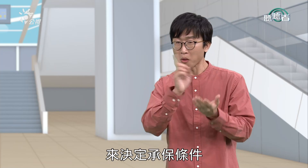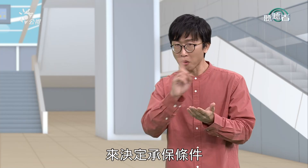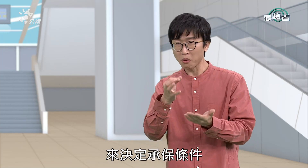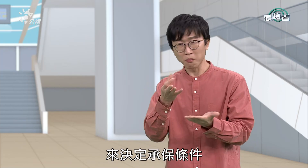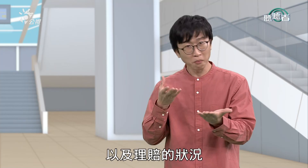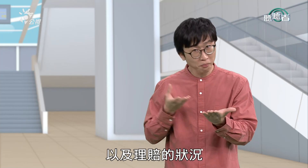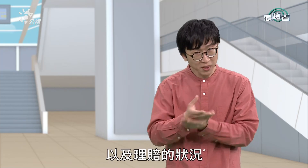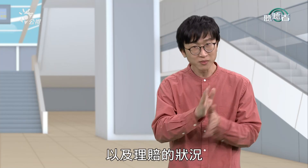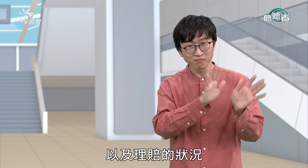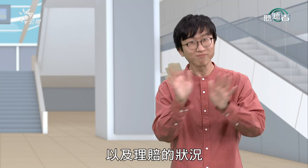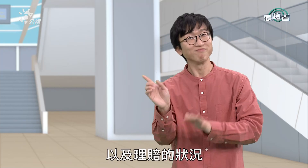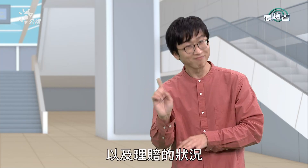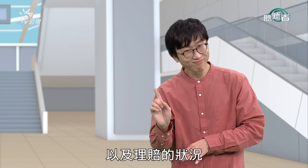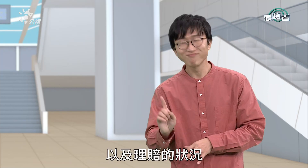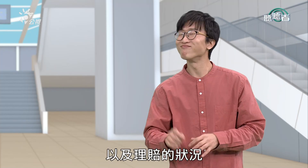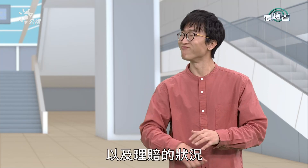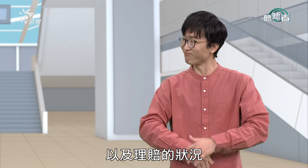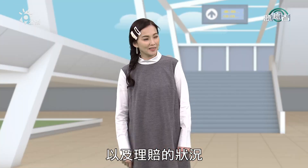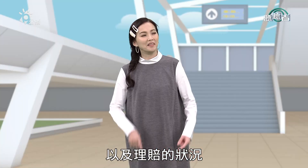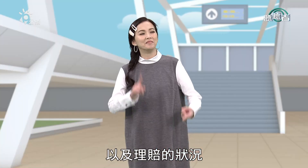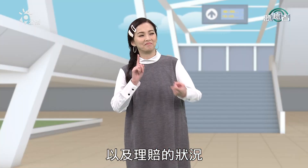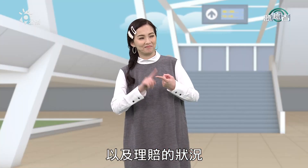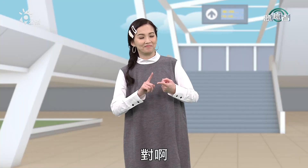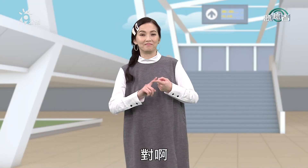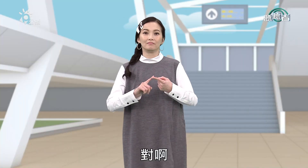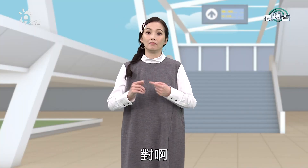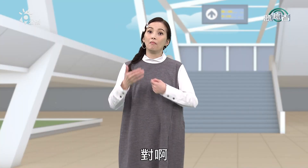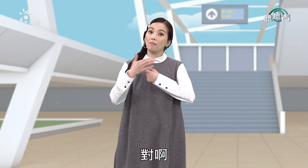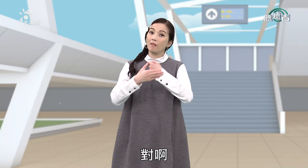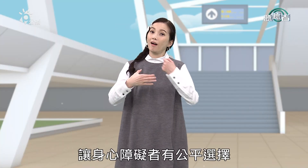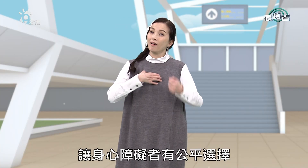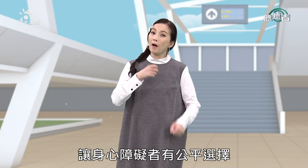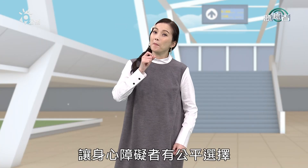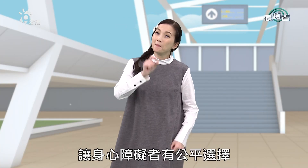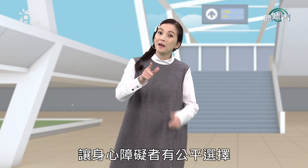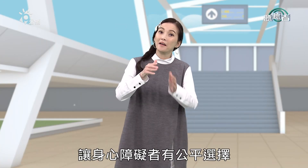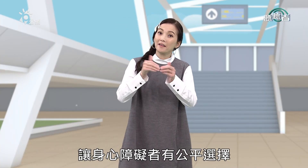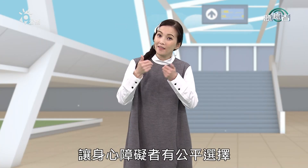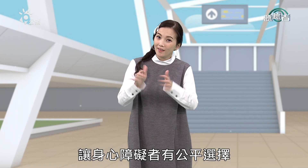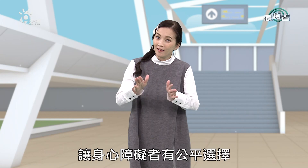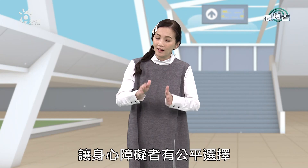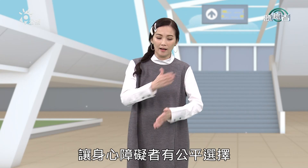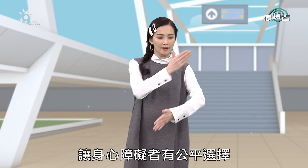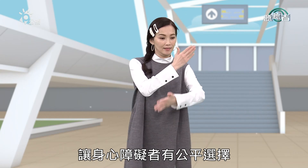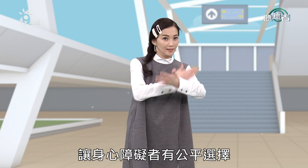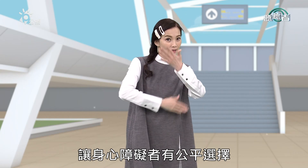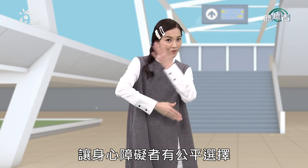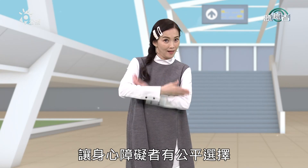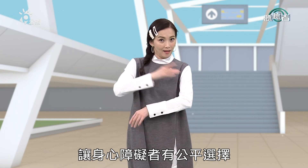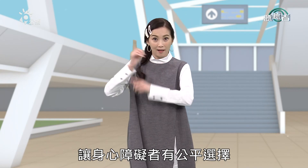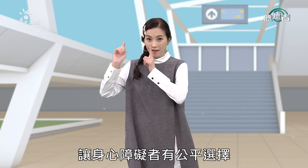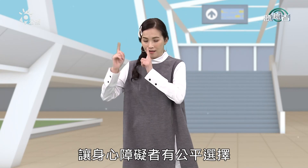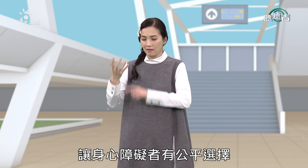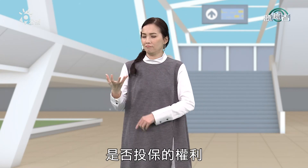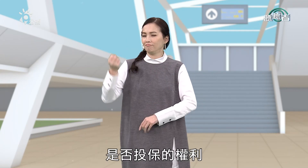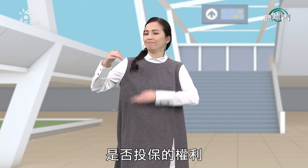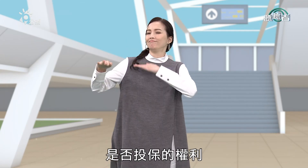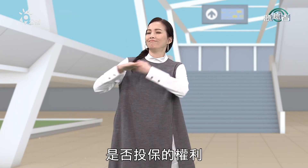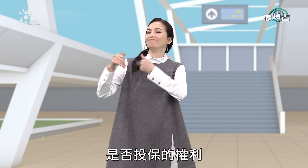条件以及理赔的状况。 对呀，让身心障碍者有公平选择是否